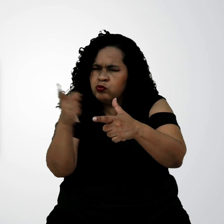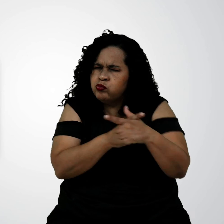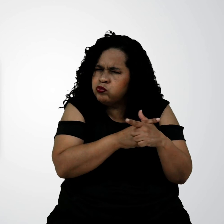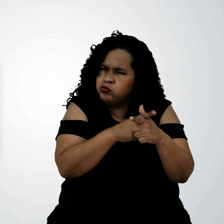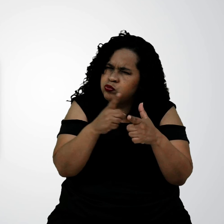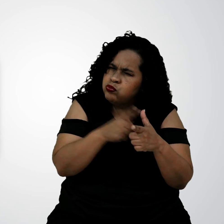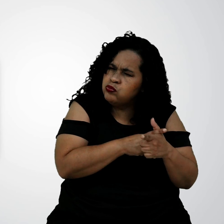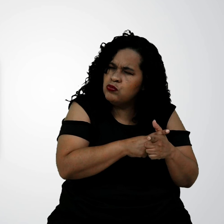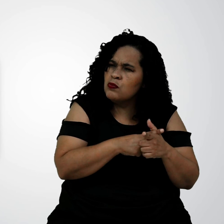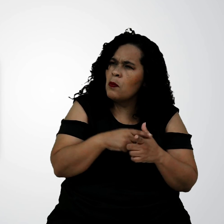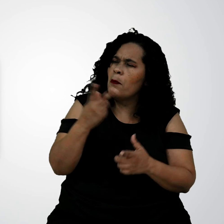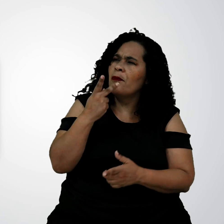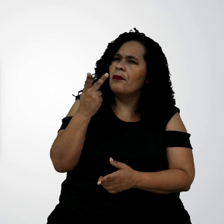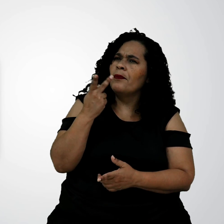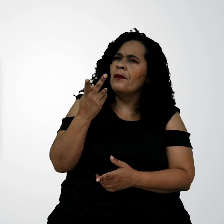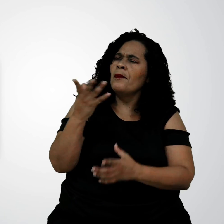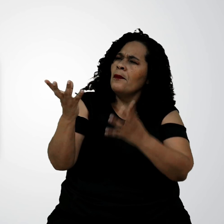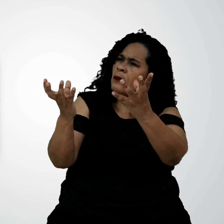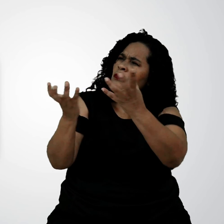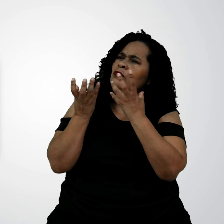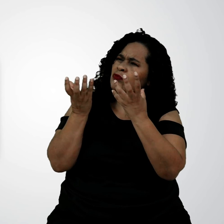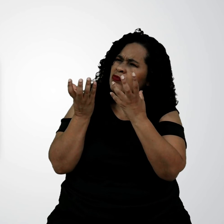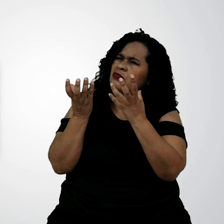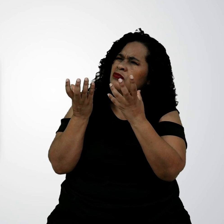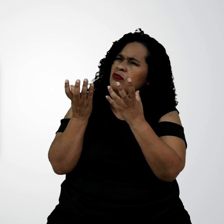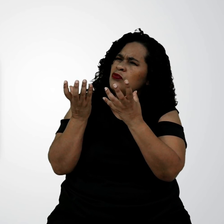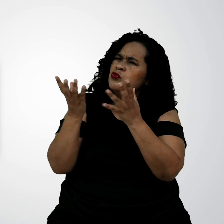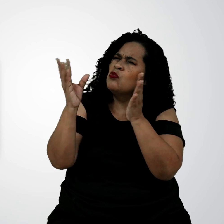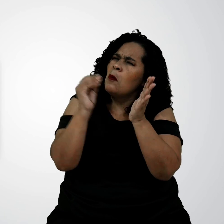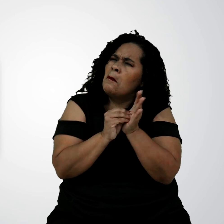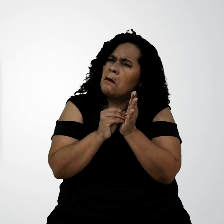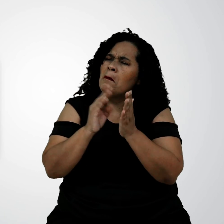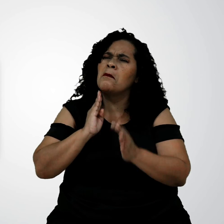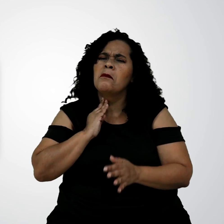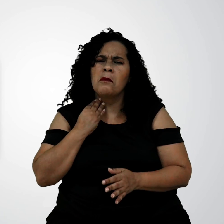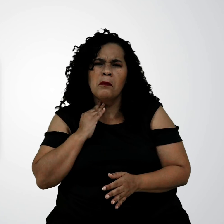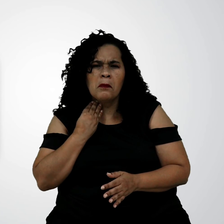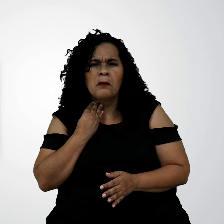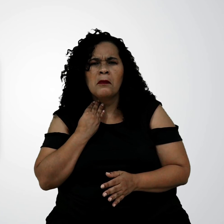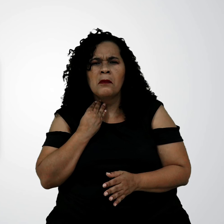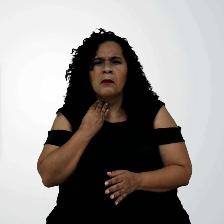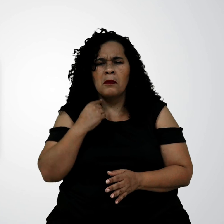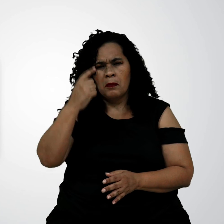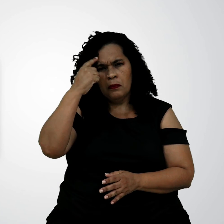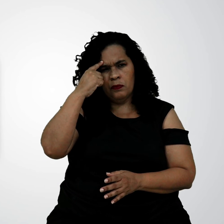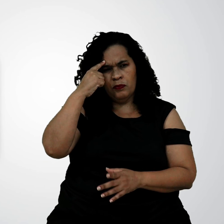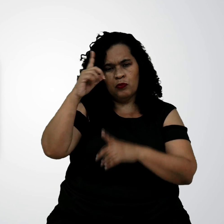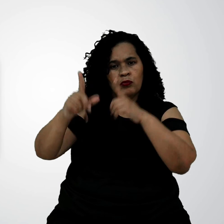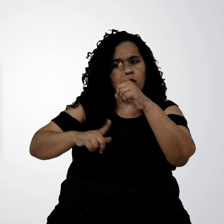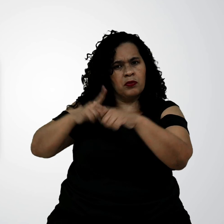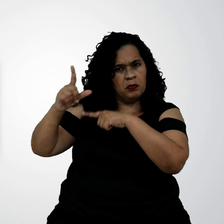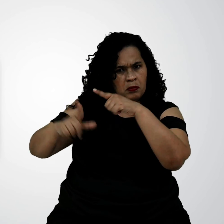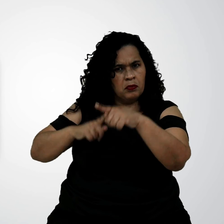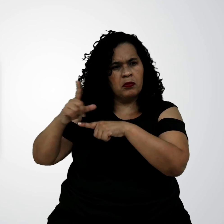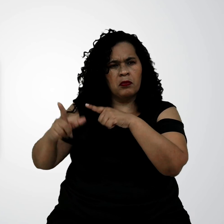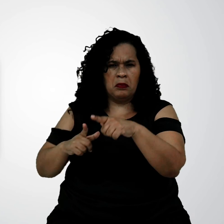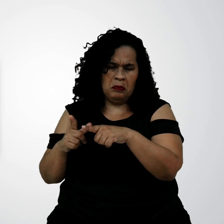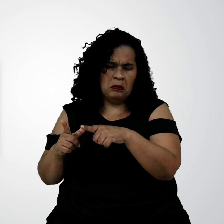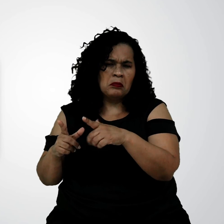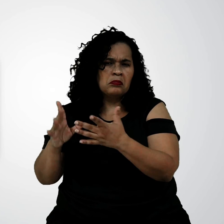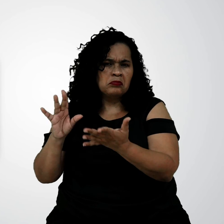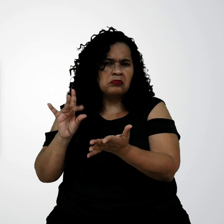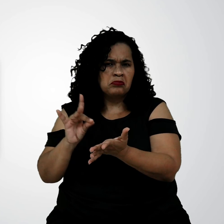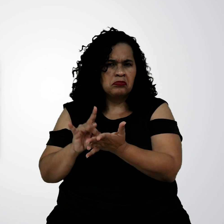eu quero investir, porque acha que investir é um trabalho. Claro, existe o day trader, os